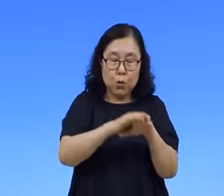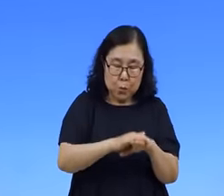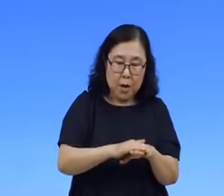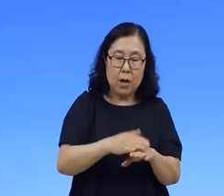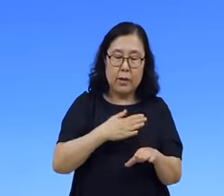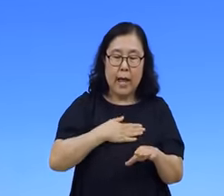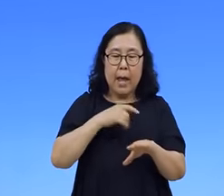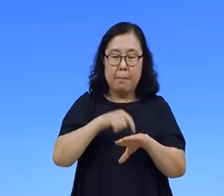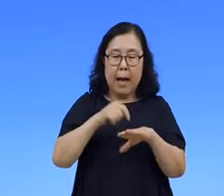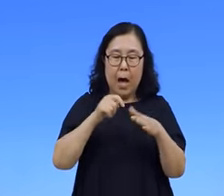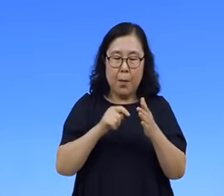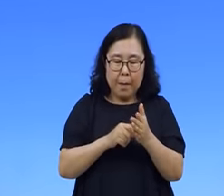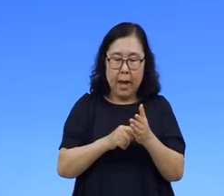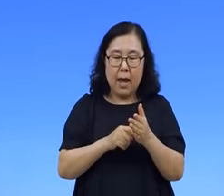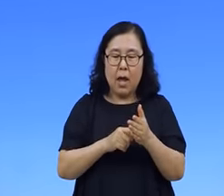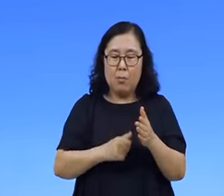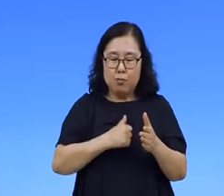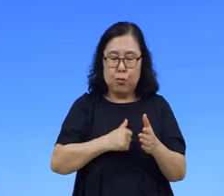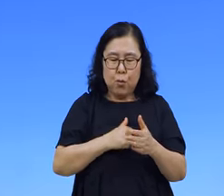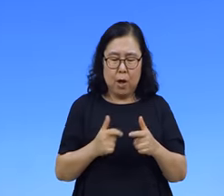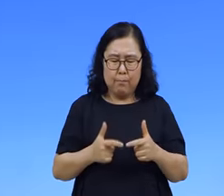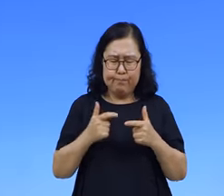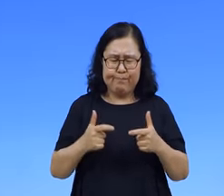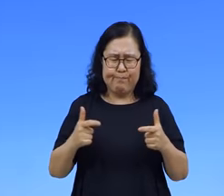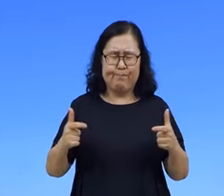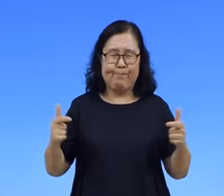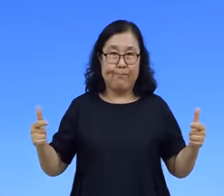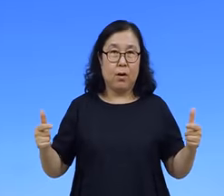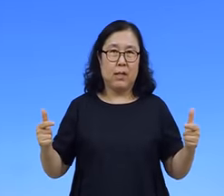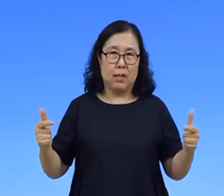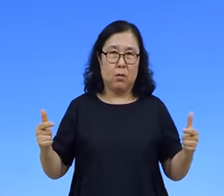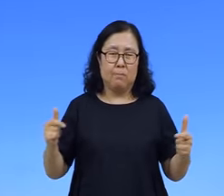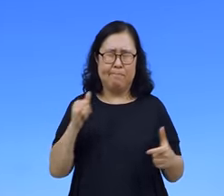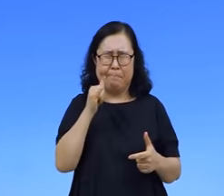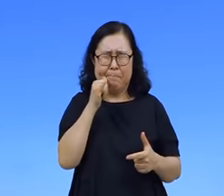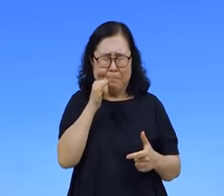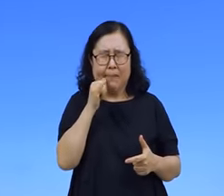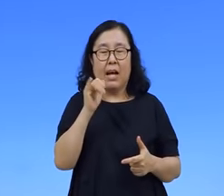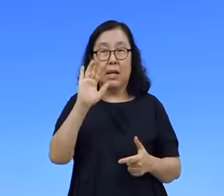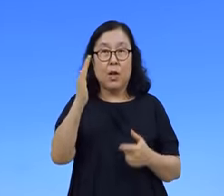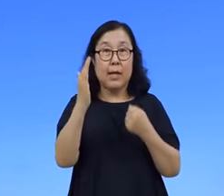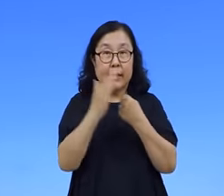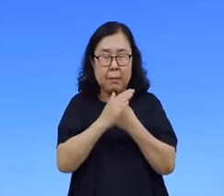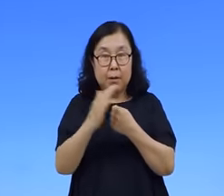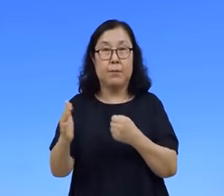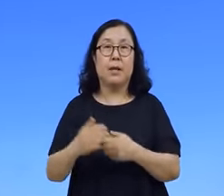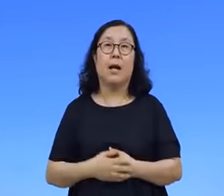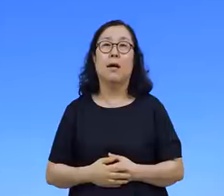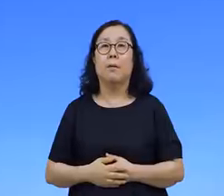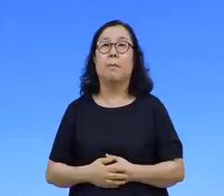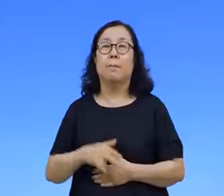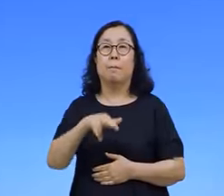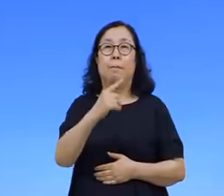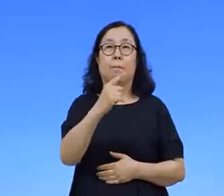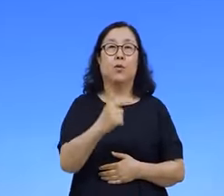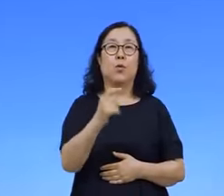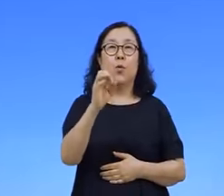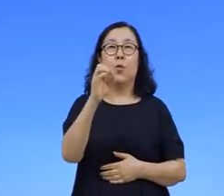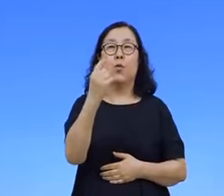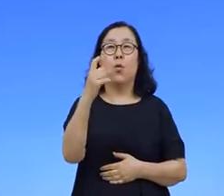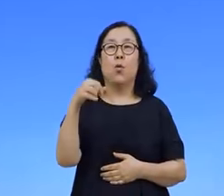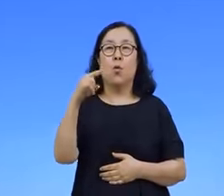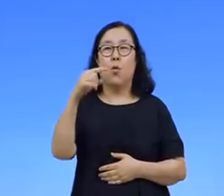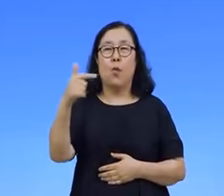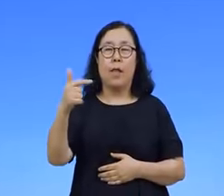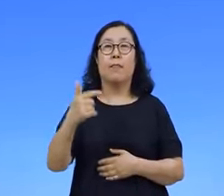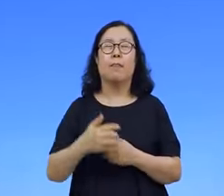독하고 강력한 악한 감정으로 흐를 위험이 있다는 것입니다. 그 존 오웬이라는 그 청교도,